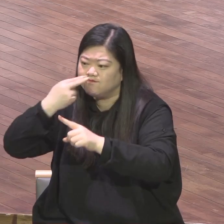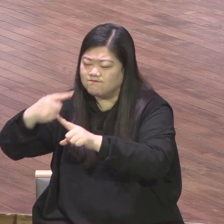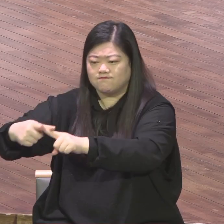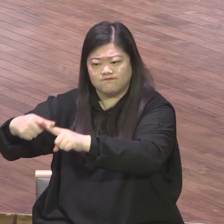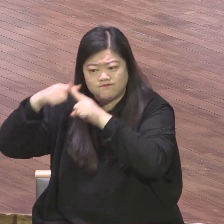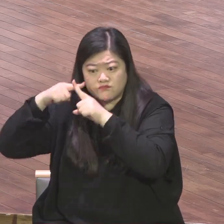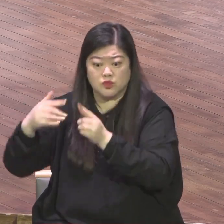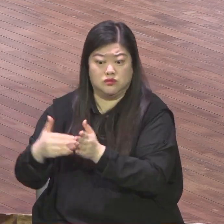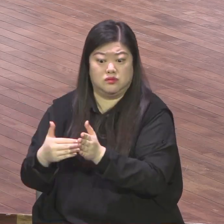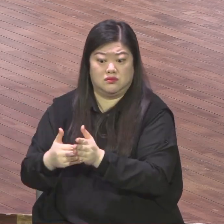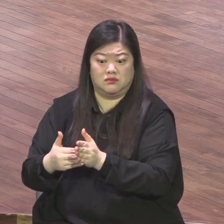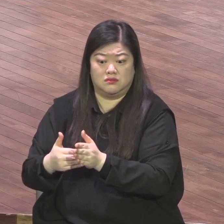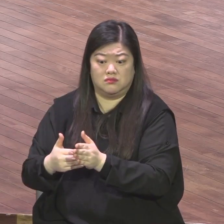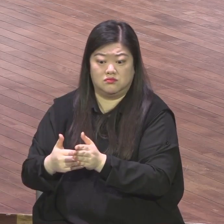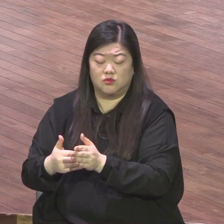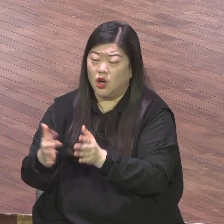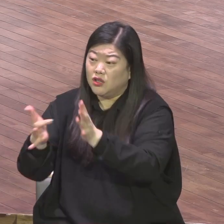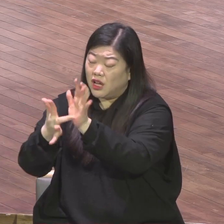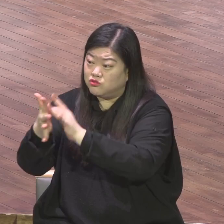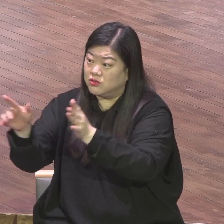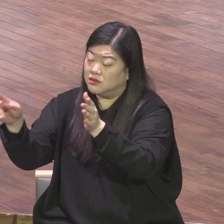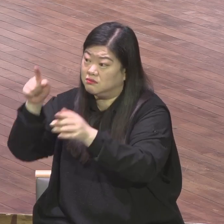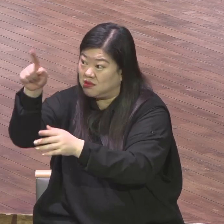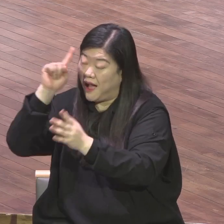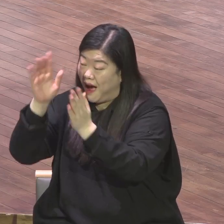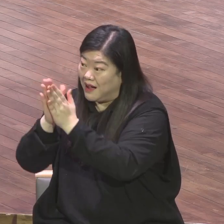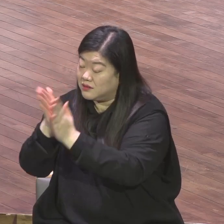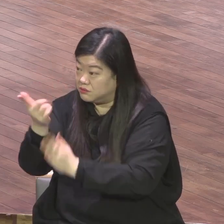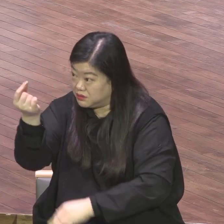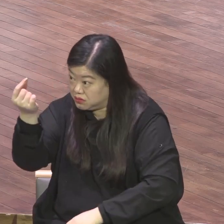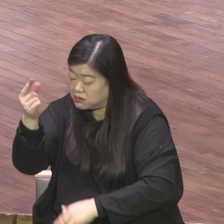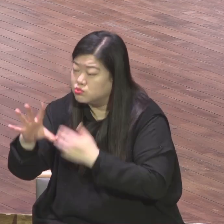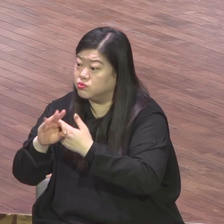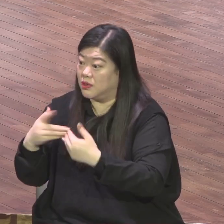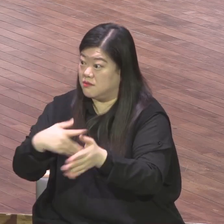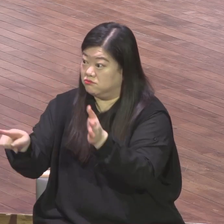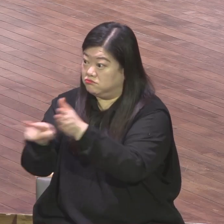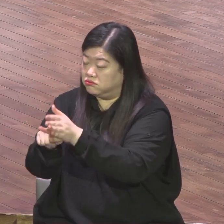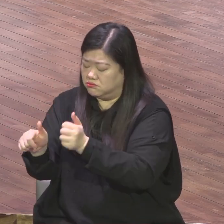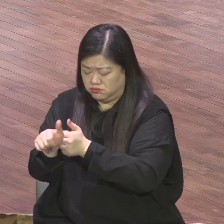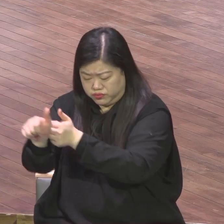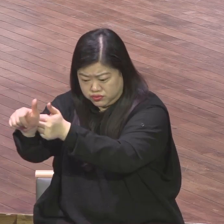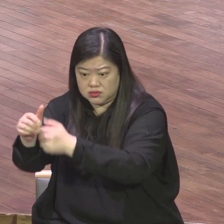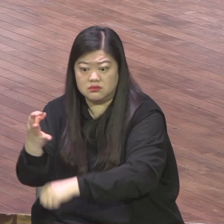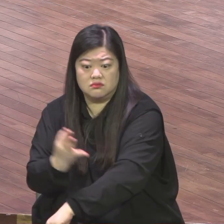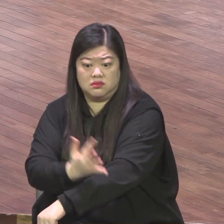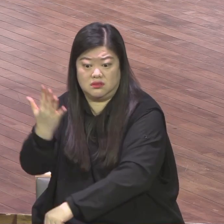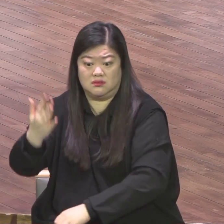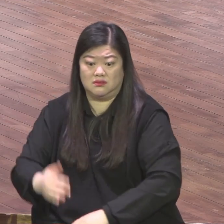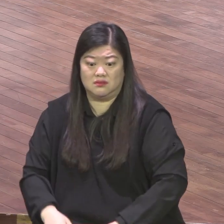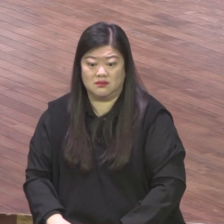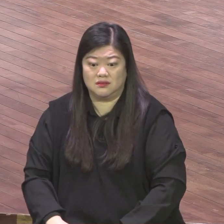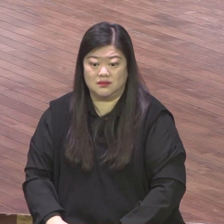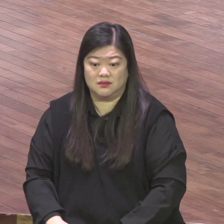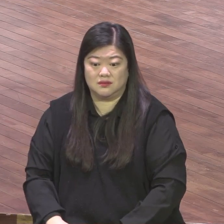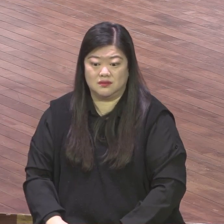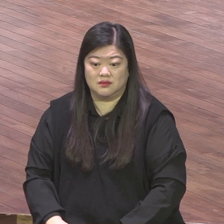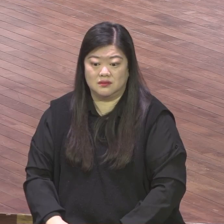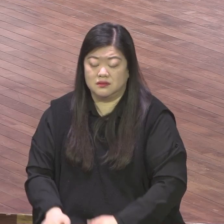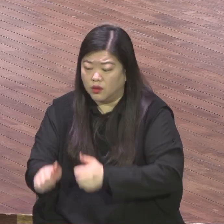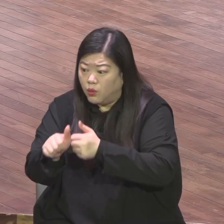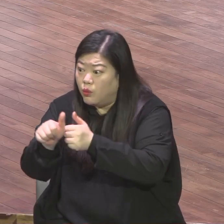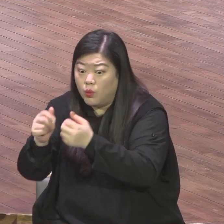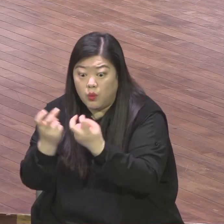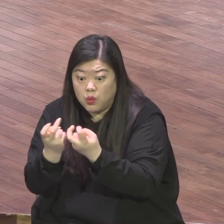덤으로 사는 겁니다. 나머지는 다 더하여 준다 했으니까. 이제부터 중요한 것은요, 잘 들으세요. 강단 흐름을